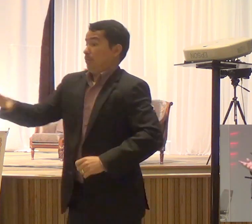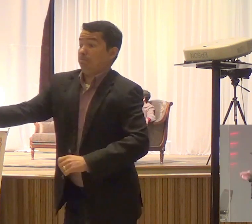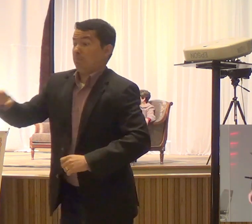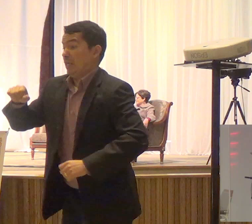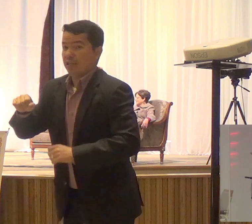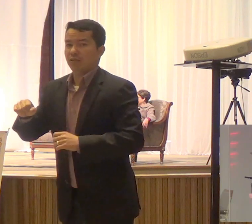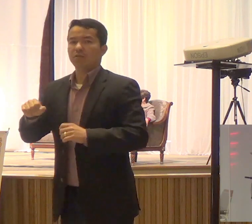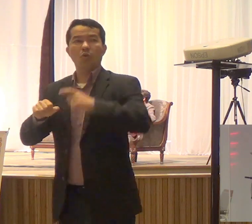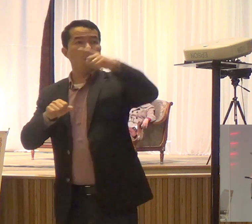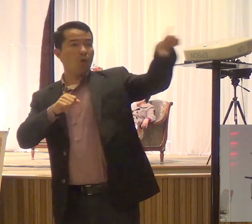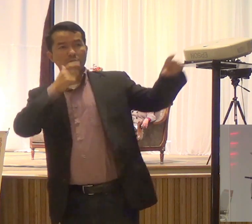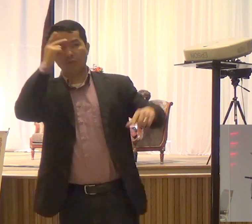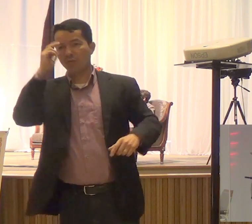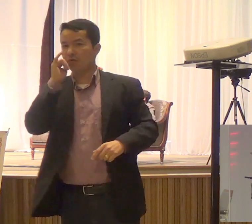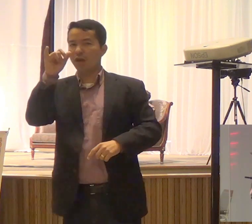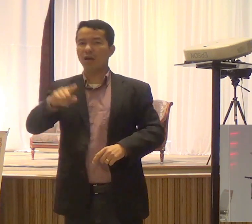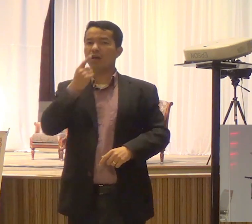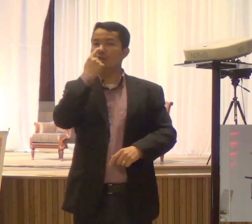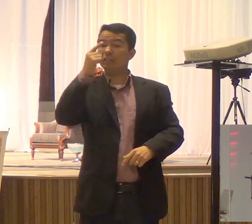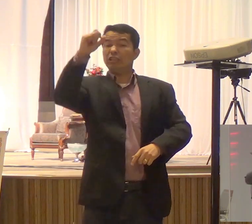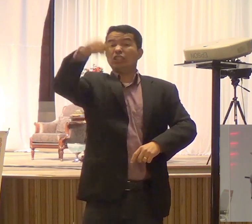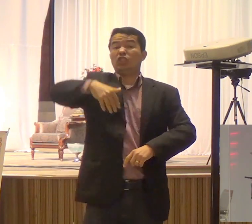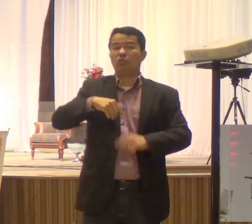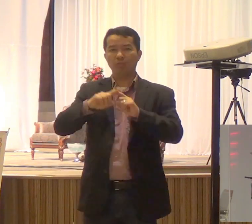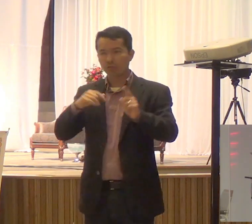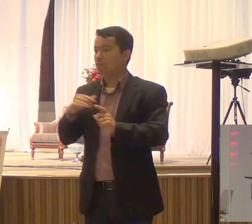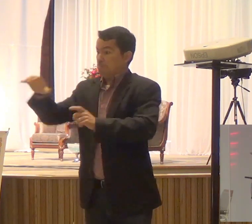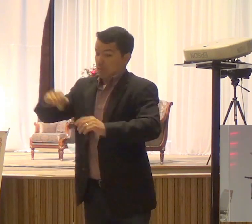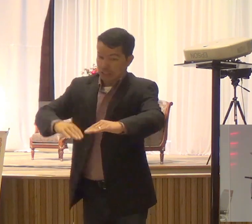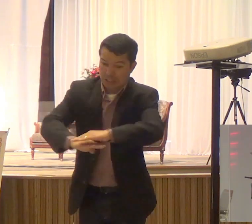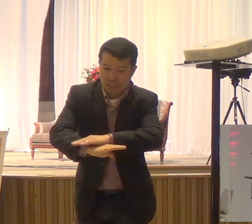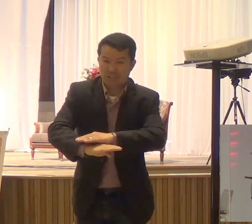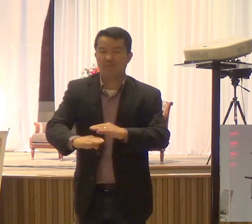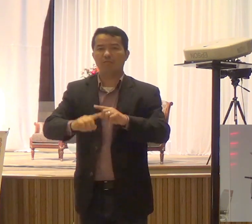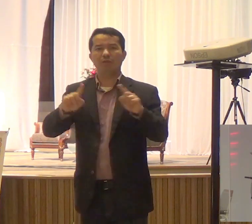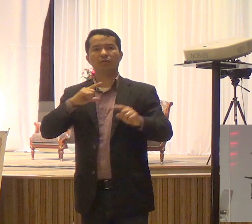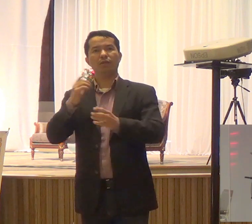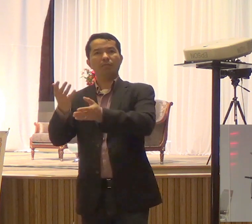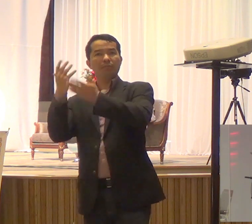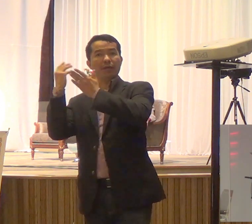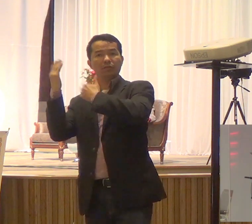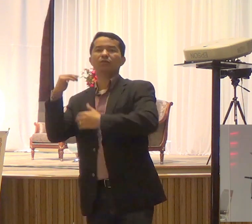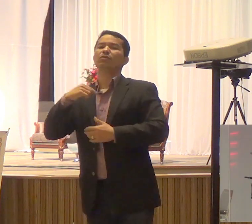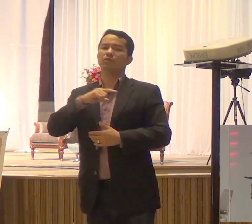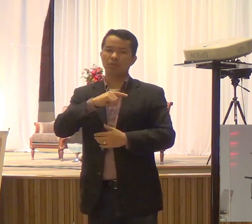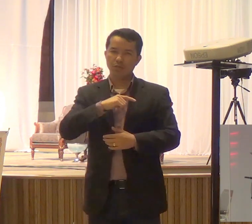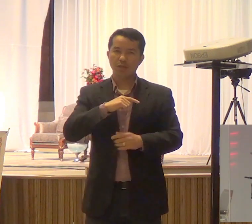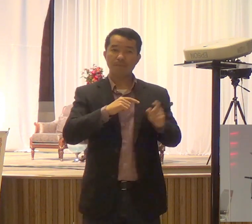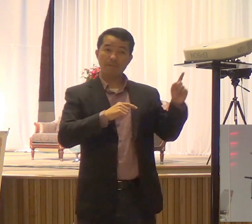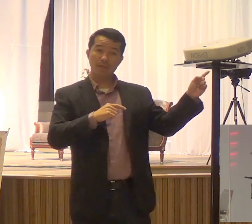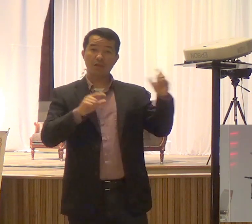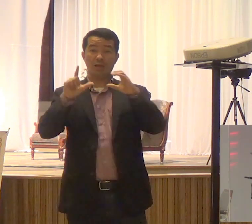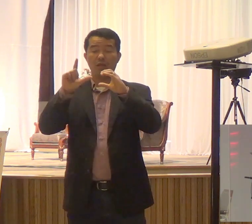que os outros chamaram de lixo e jogo no porta-mala do carro e levo. E até pouco tempo atrás eu tinha um terreno aqui pertinho em Campo Largo,